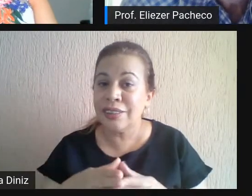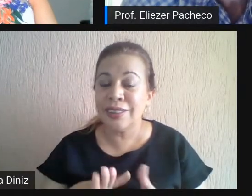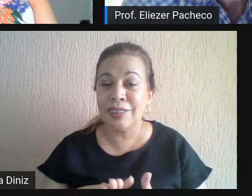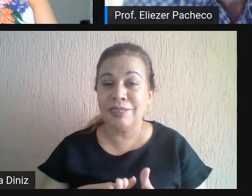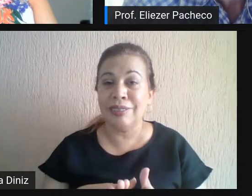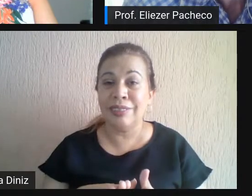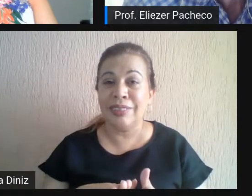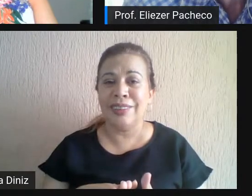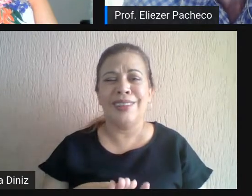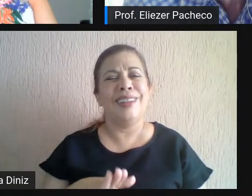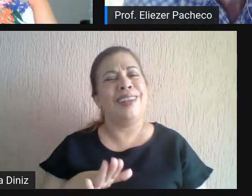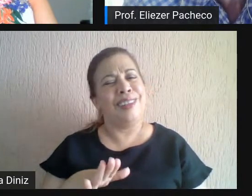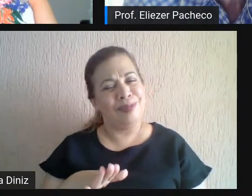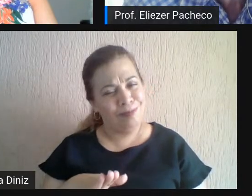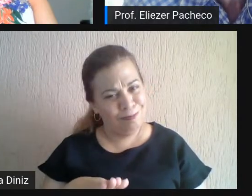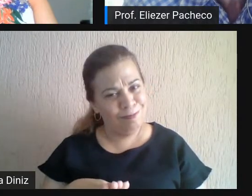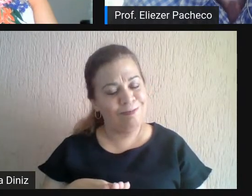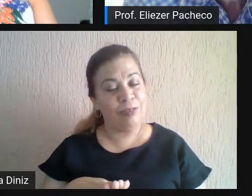muito ruins.